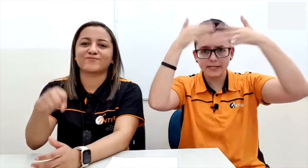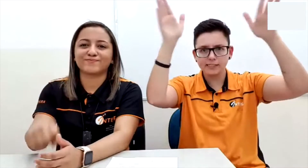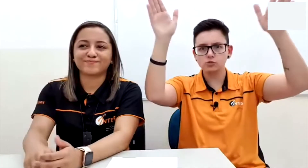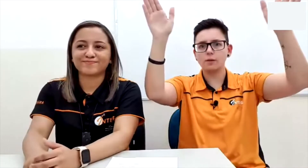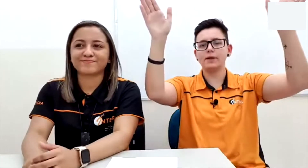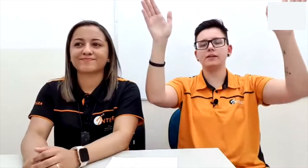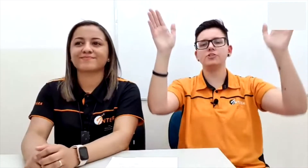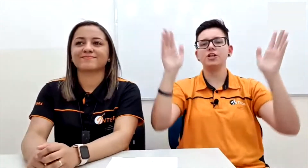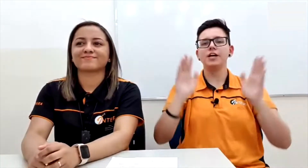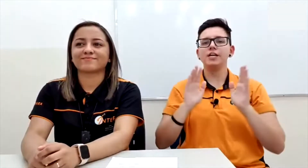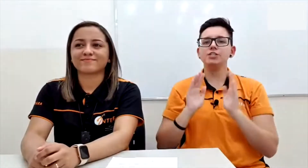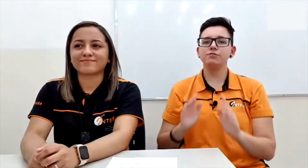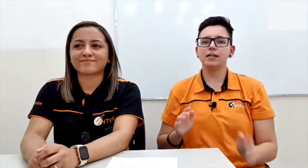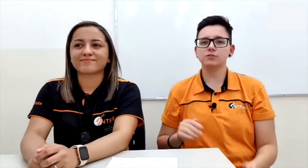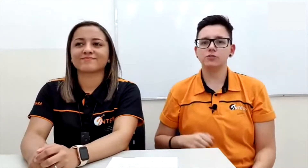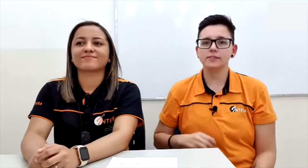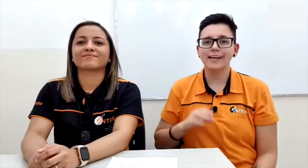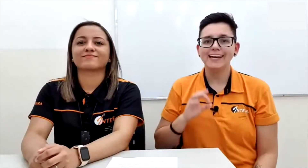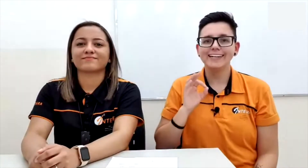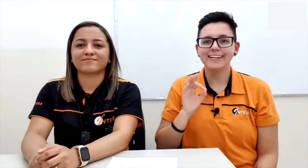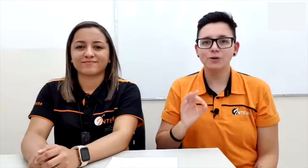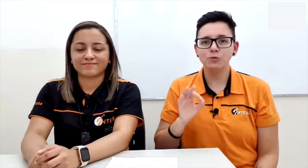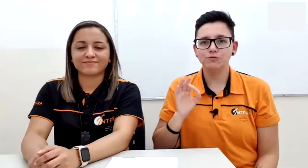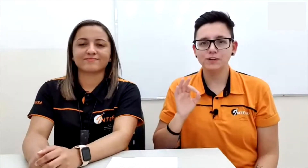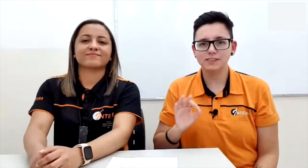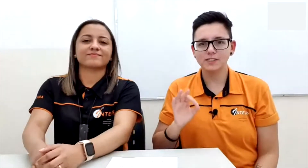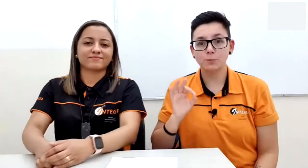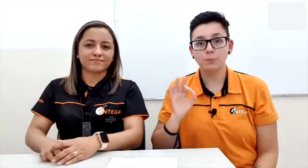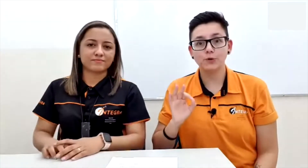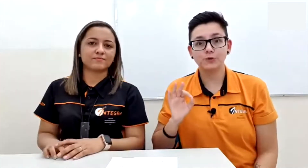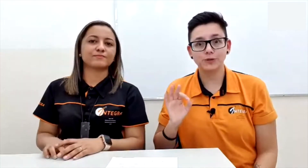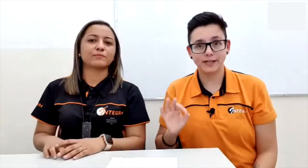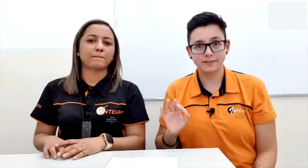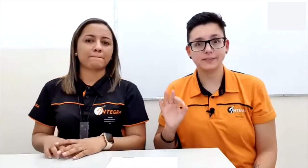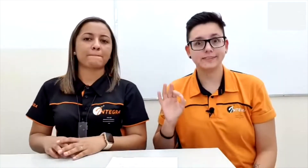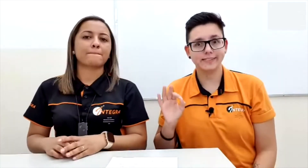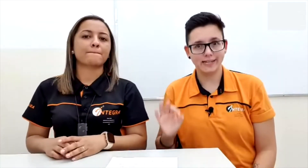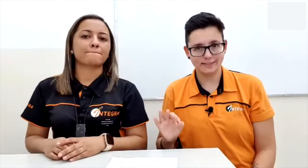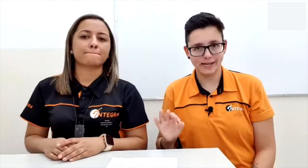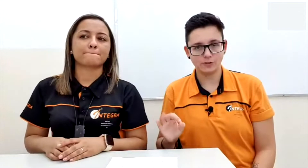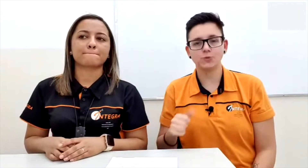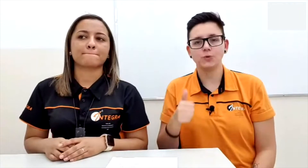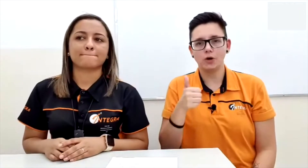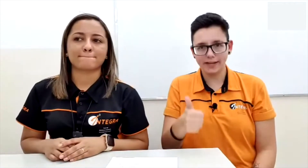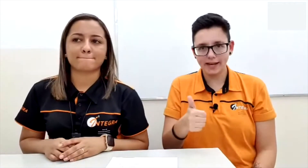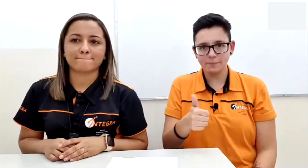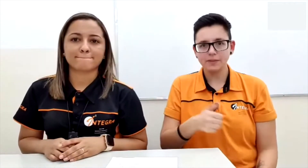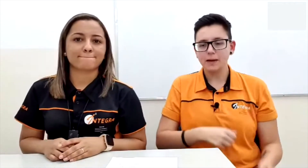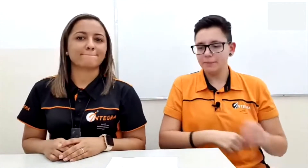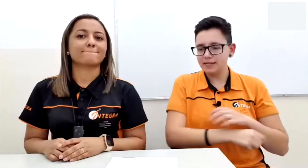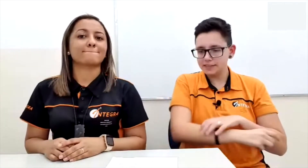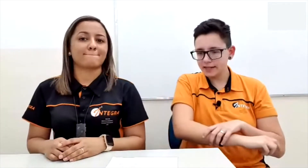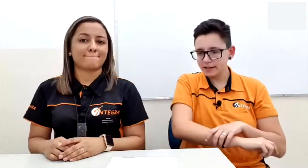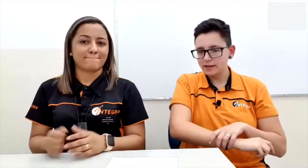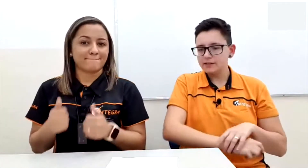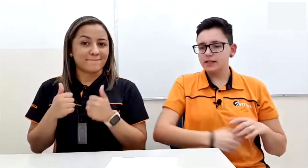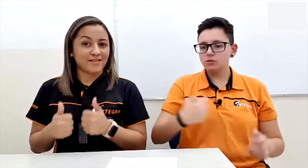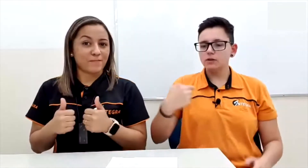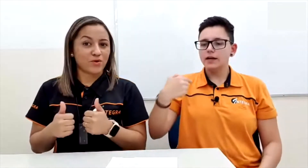a sua mente e, de fato, você não fazer o português sinalizado, ok? Belezinha? Então,